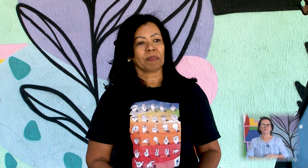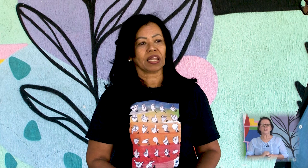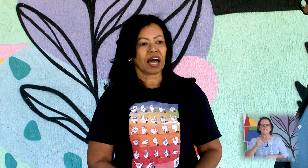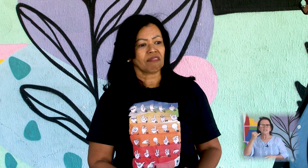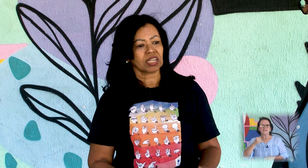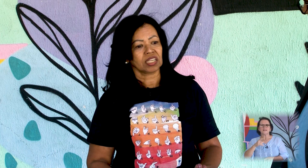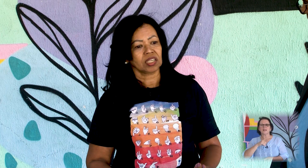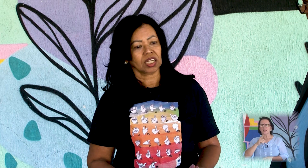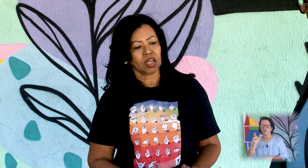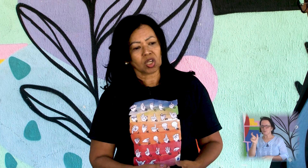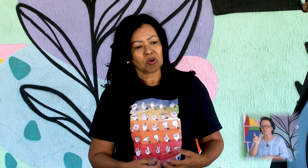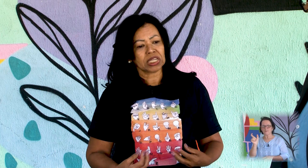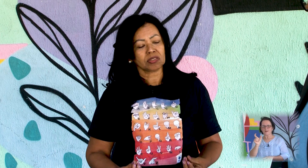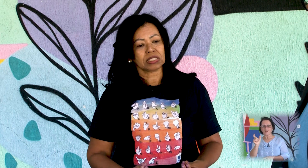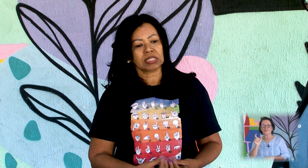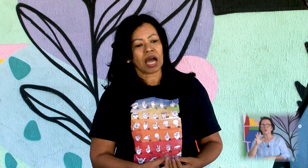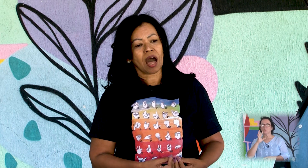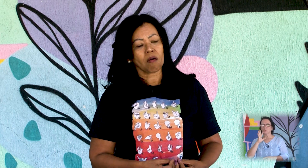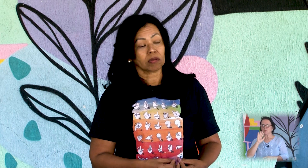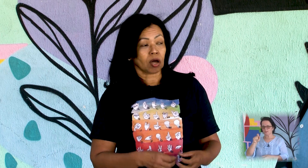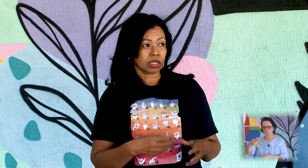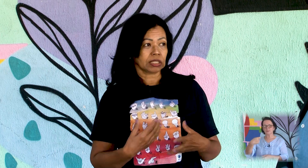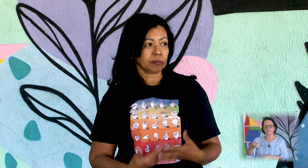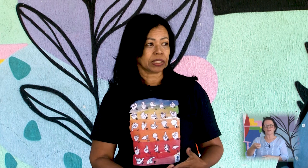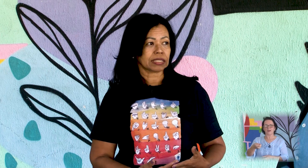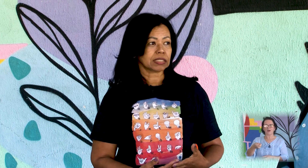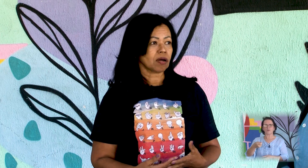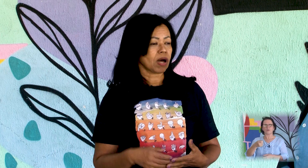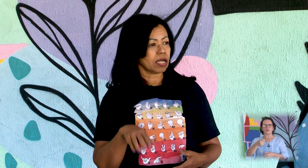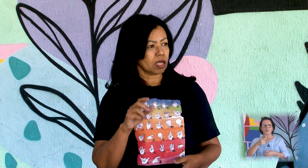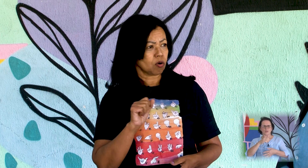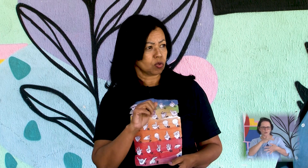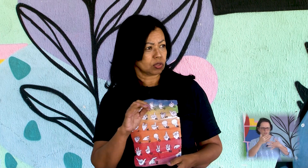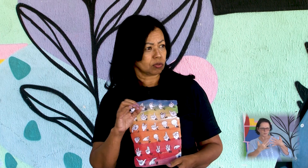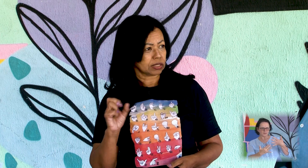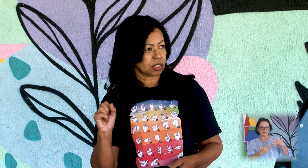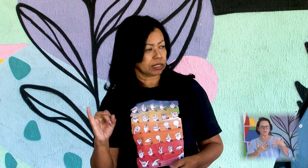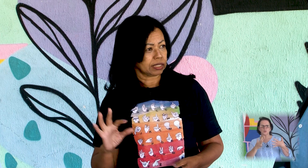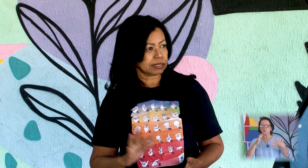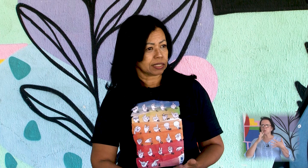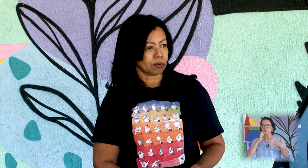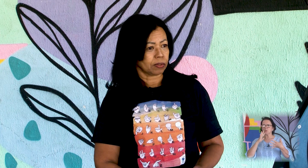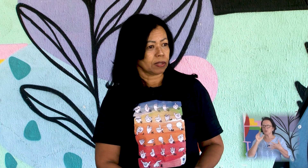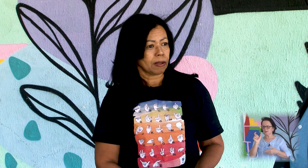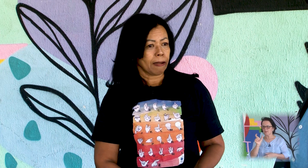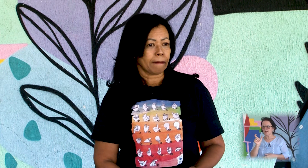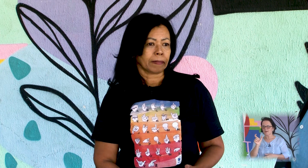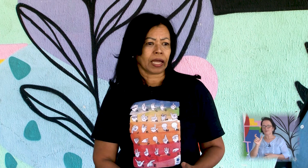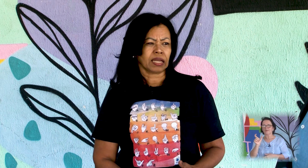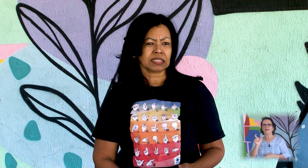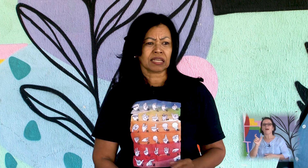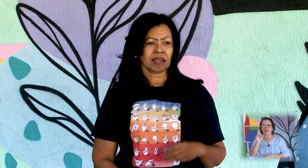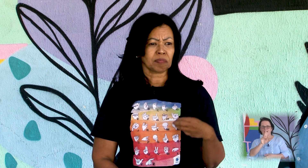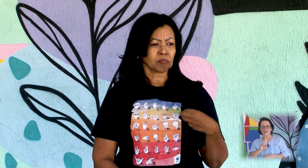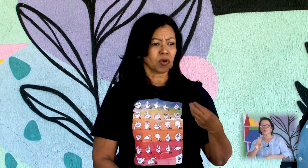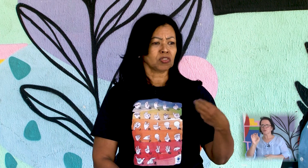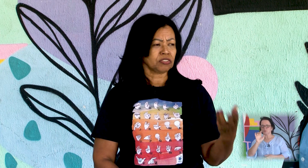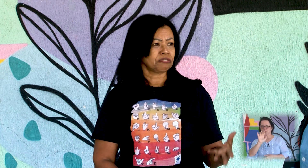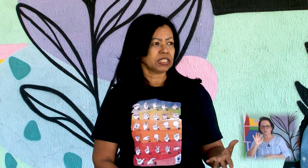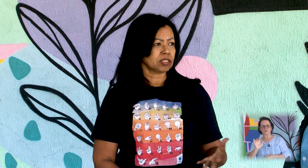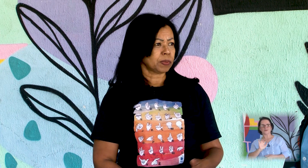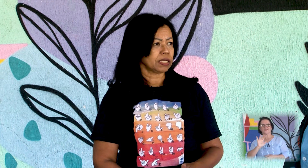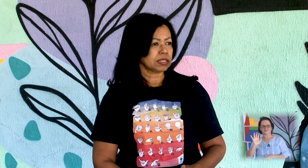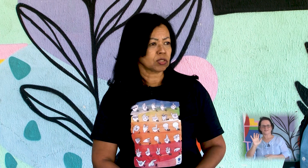se tem uma palavra que eu não conheço o sinal na hora da interpretação, aí eu uso a soletração. Mas é um